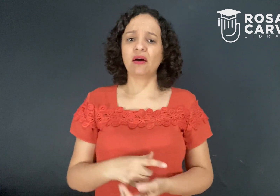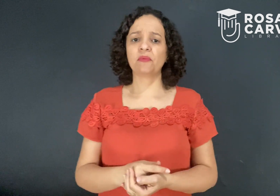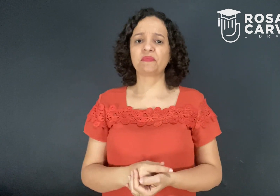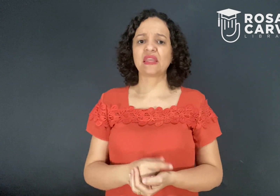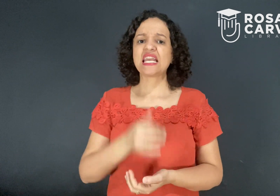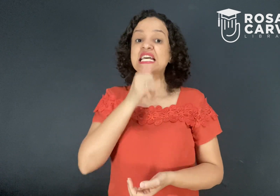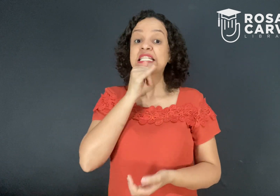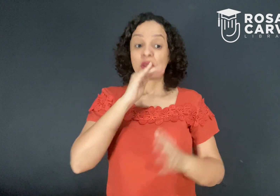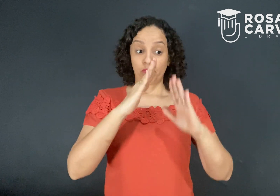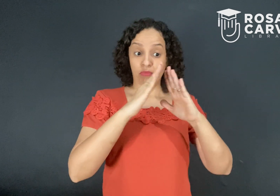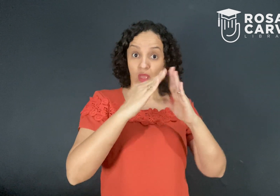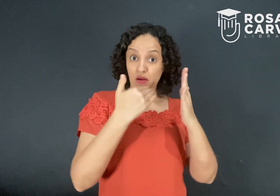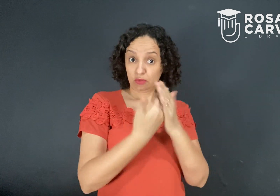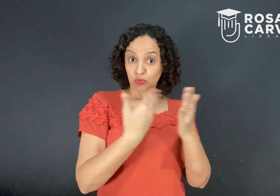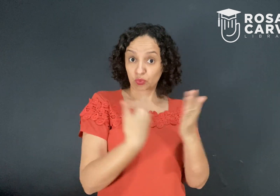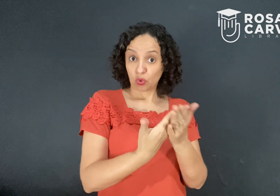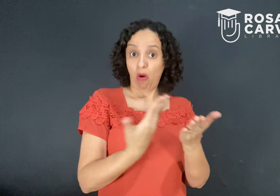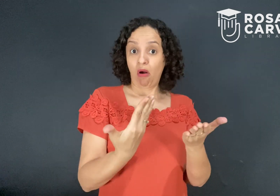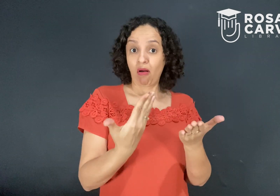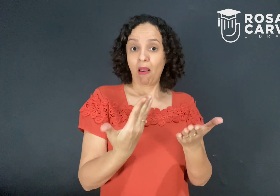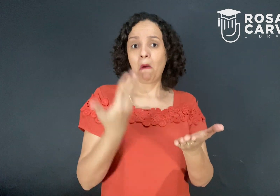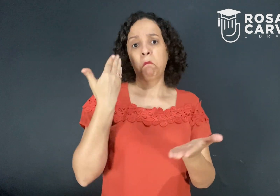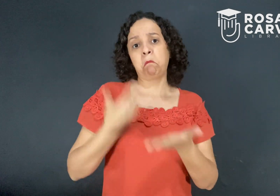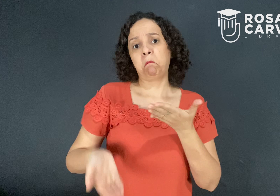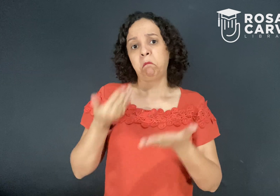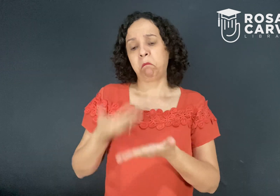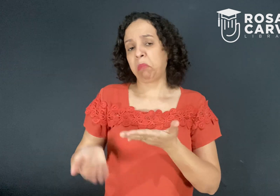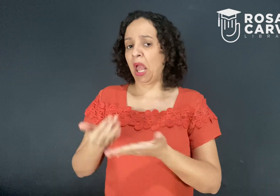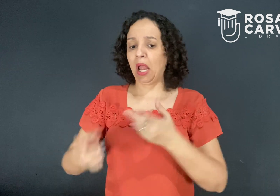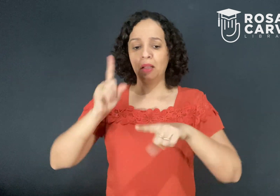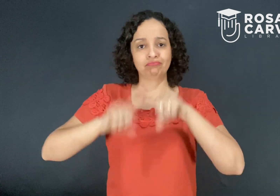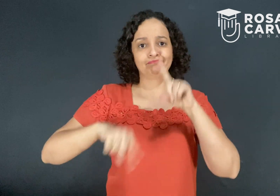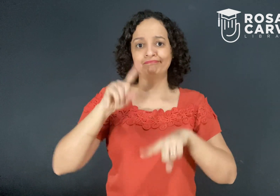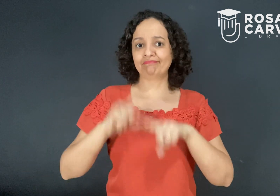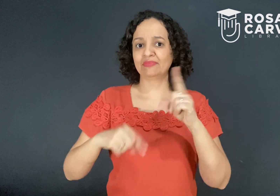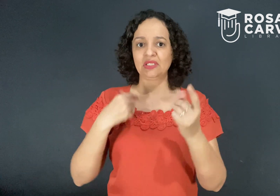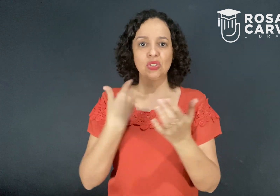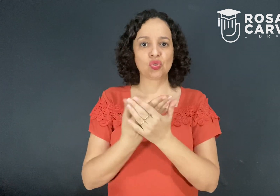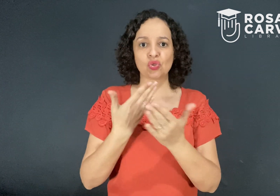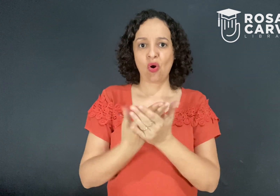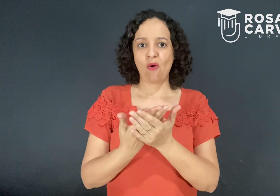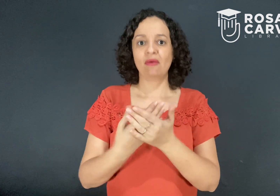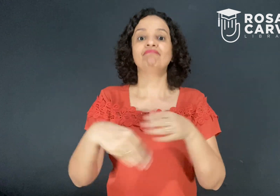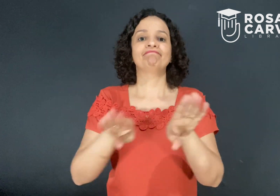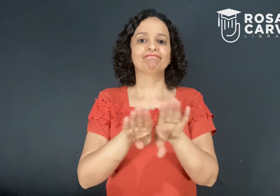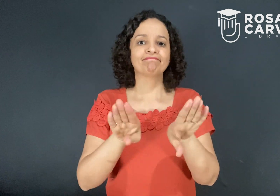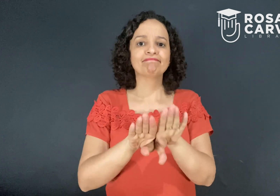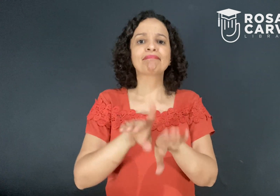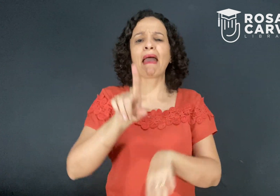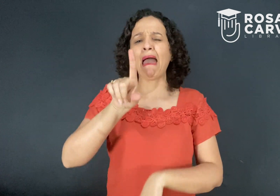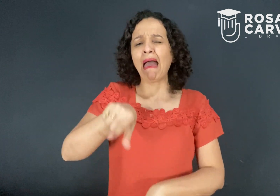né? Perde material, na escola, perde material escolares, são